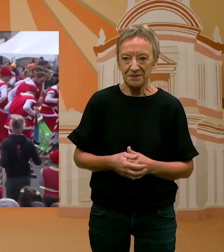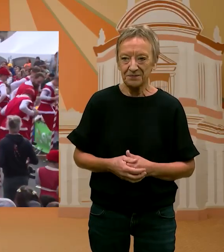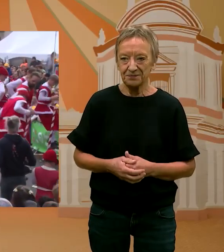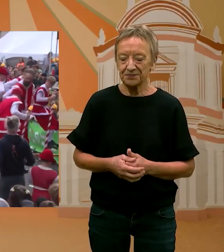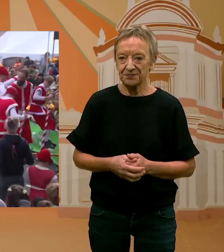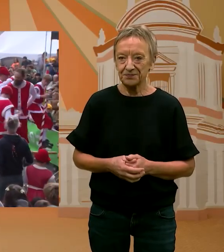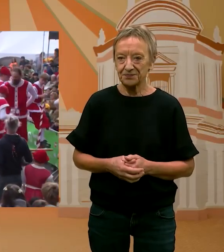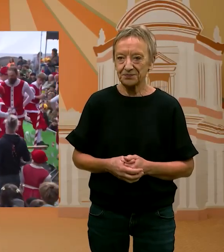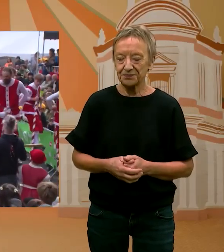Et oui, alors que Justin Tsenki